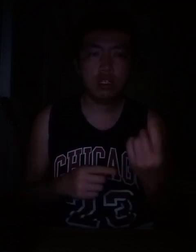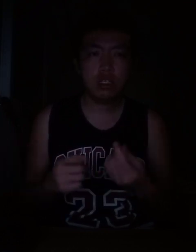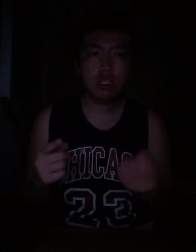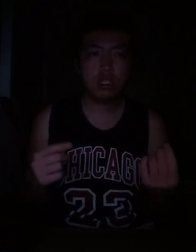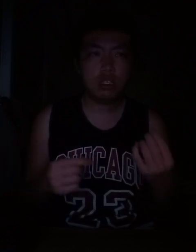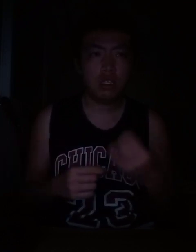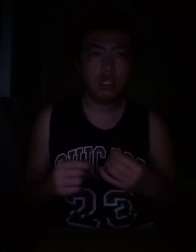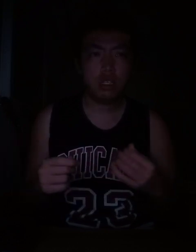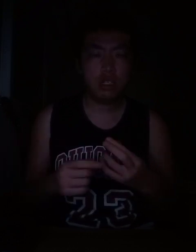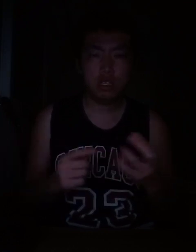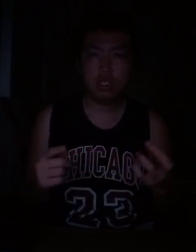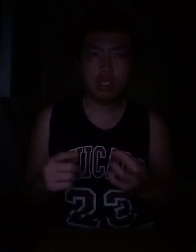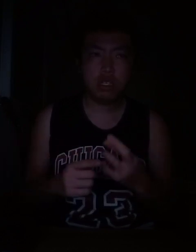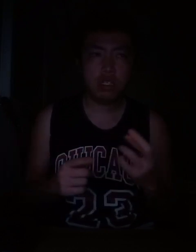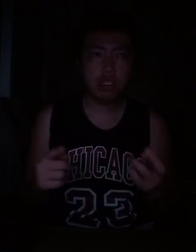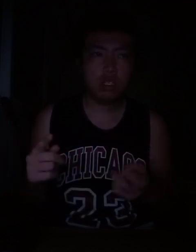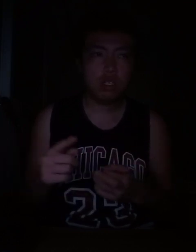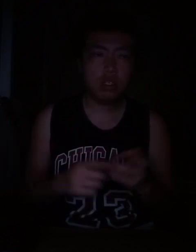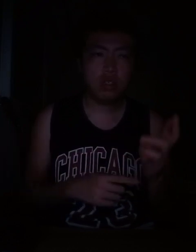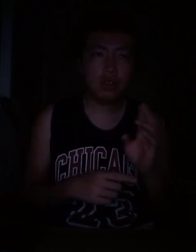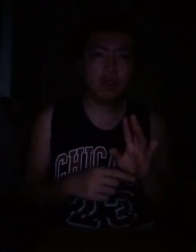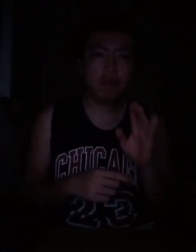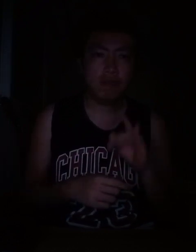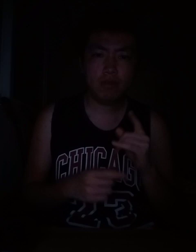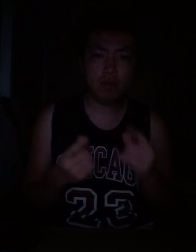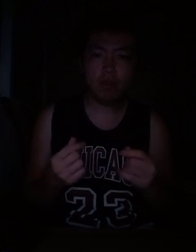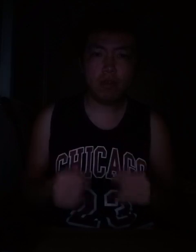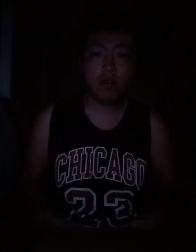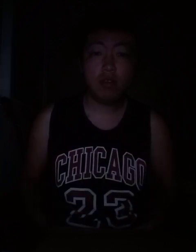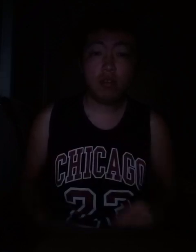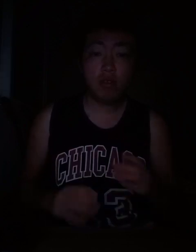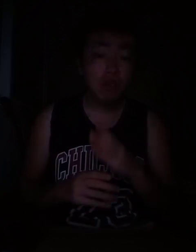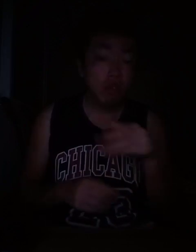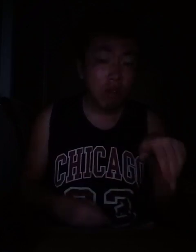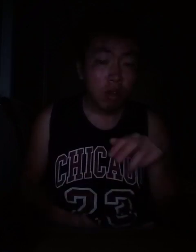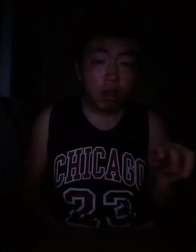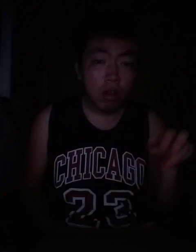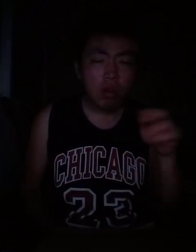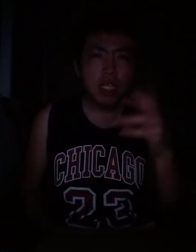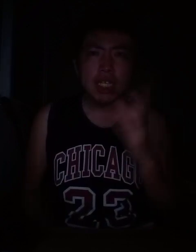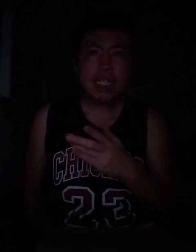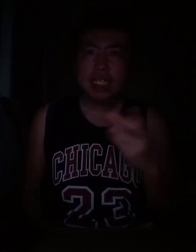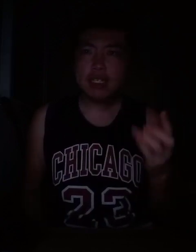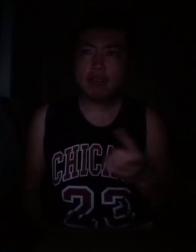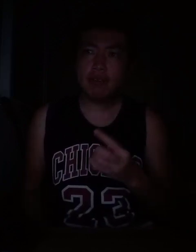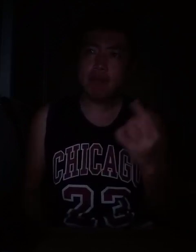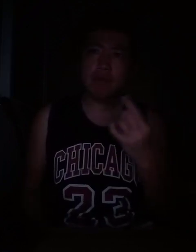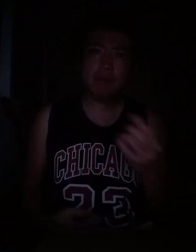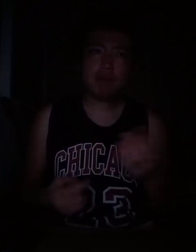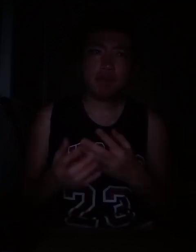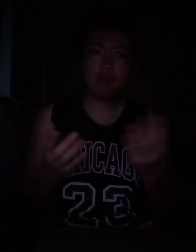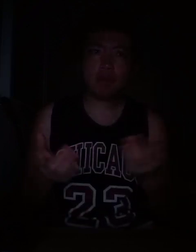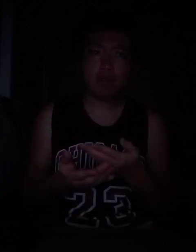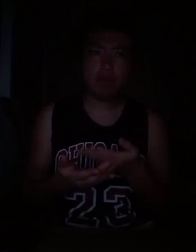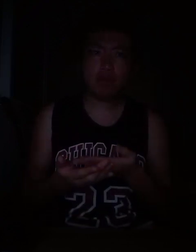우선이지만 선제적으로 강력 대응한 것으로 보입니다. 그러면서 조직 쇄신에도 나섰습니다. 하지만